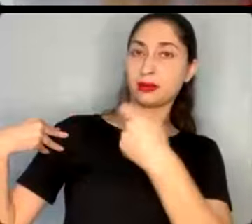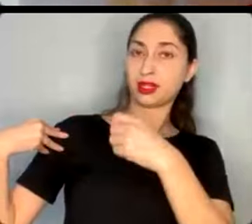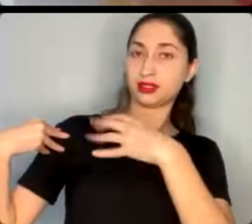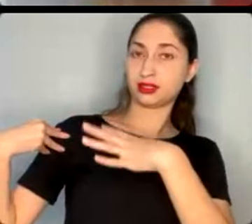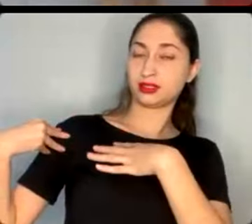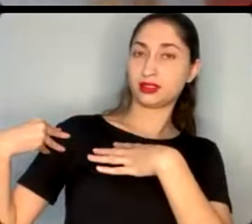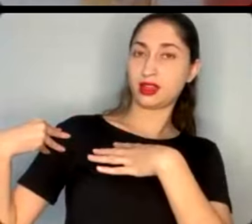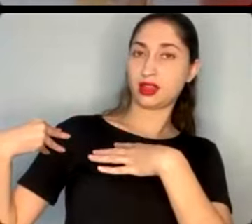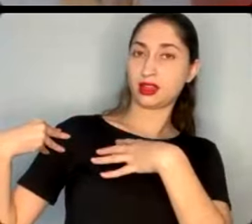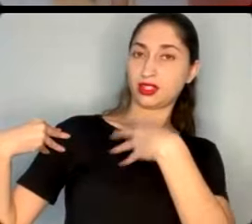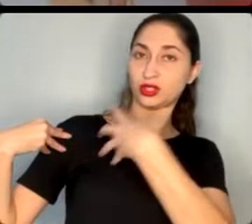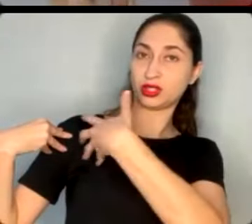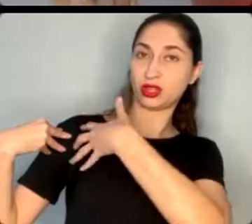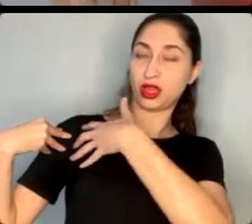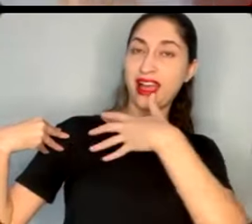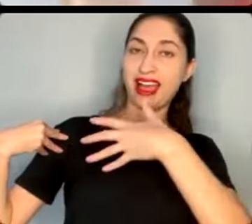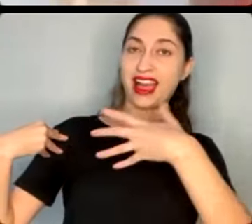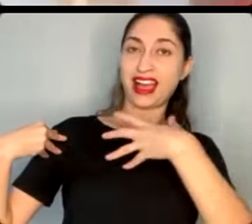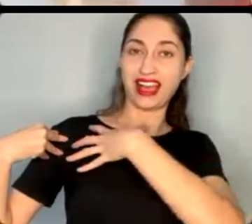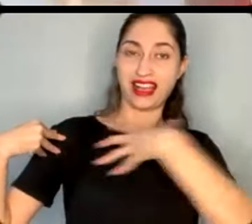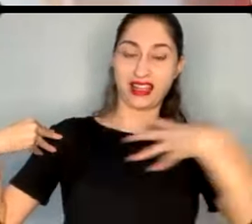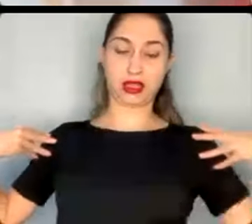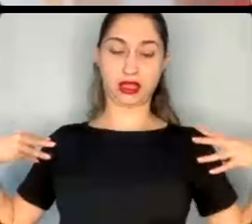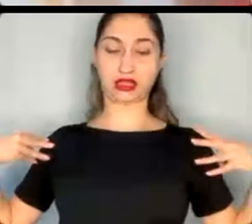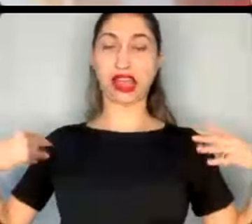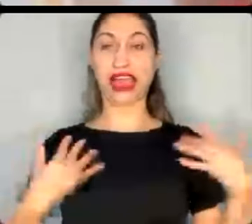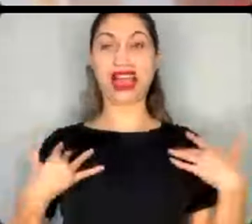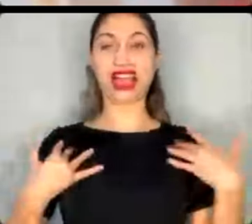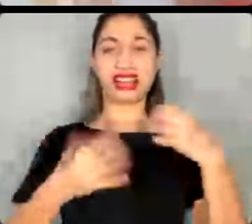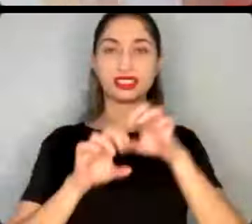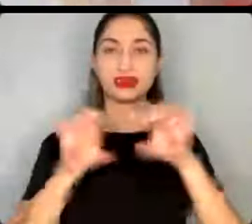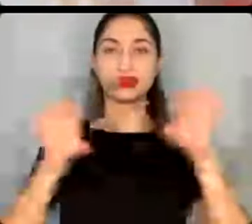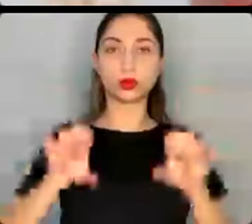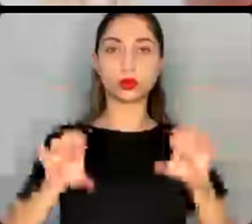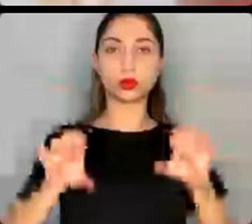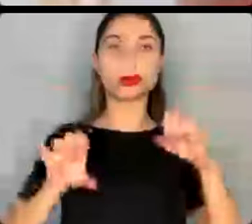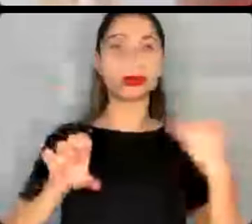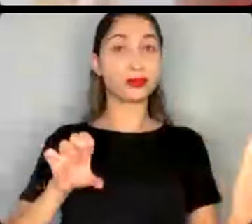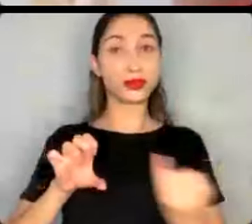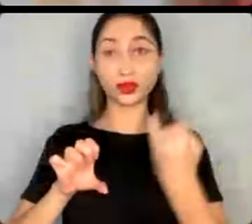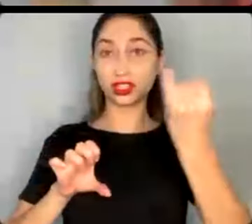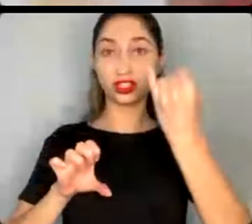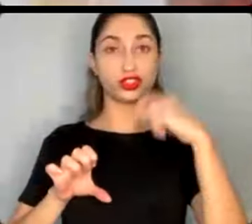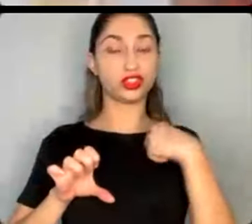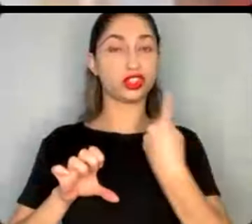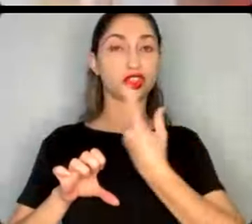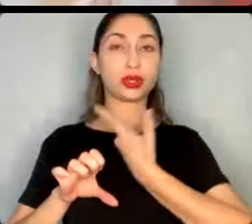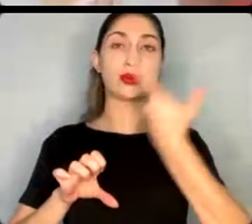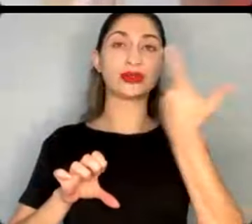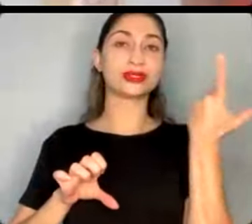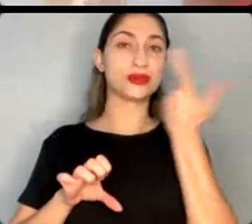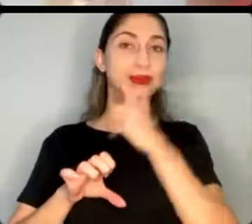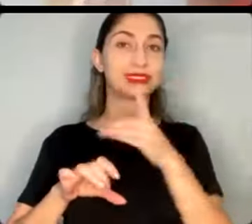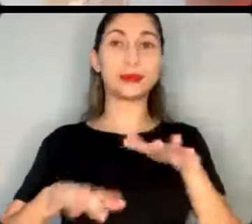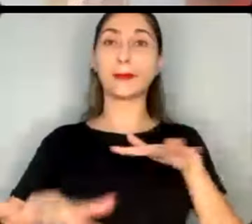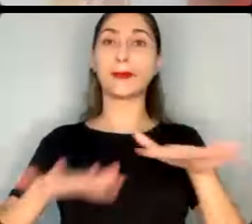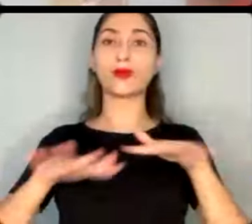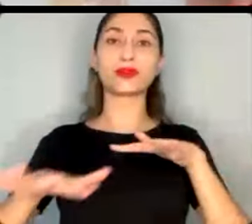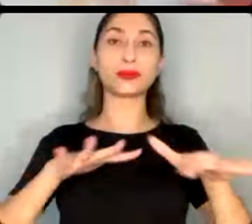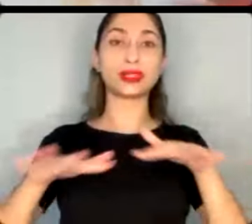essa estruturação da caixa torácica é importante para que a gente tenha uma boa mobilidade, não é,